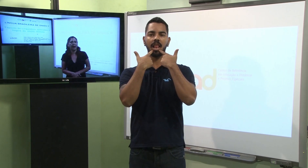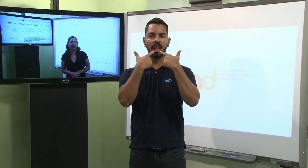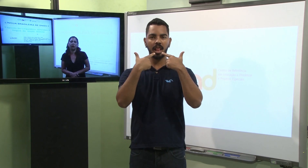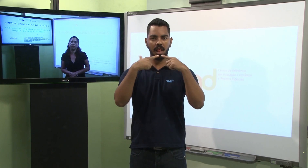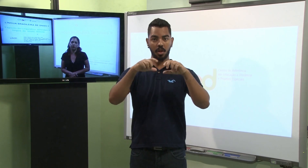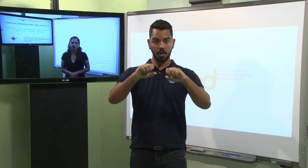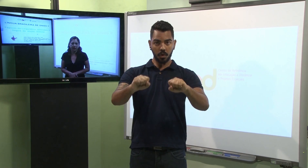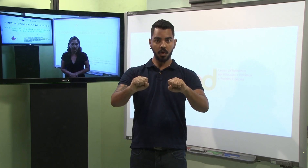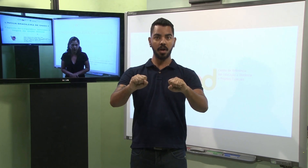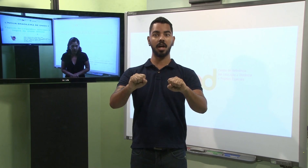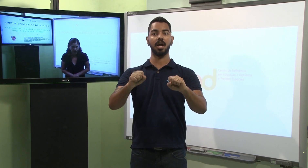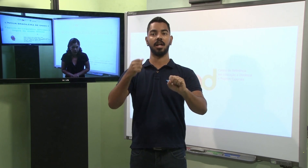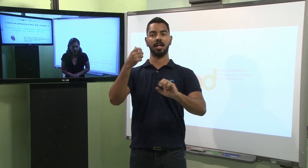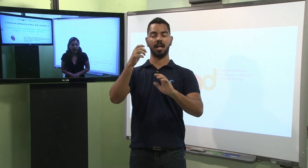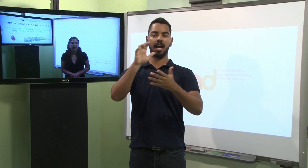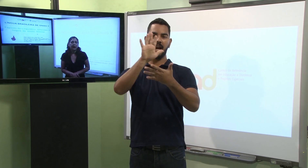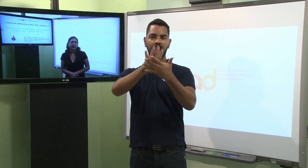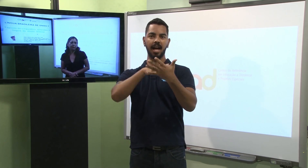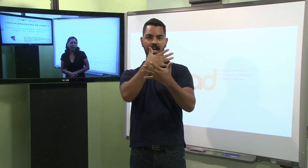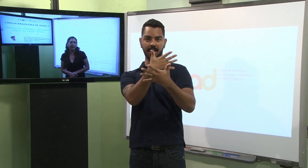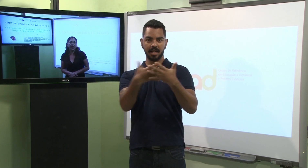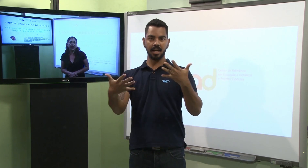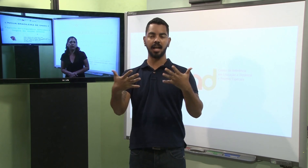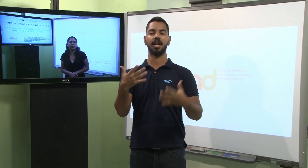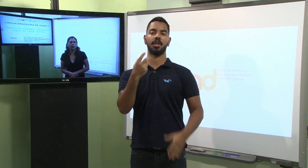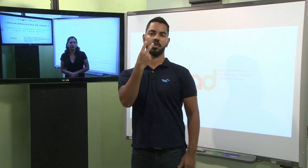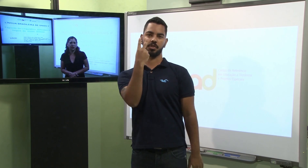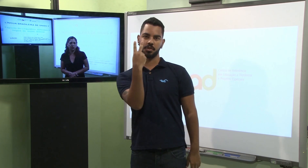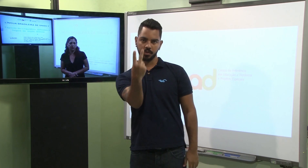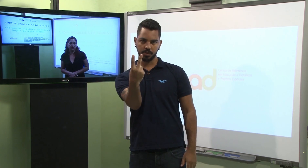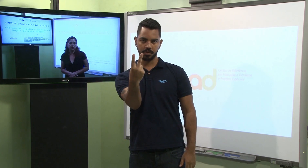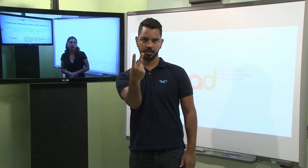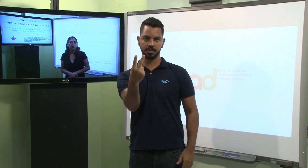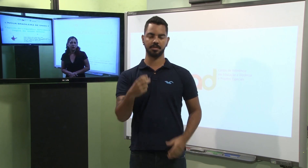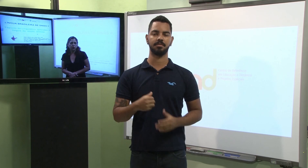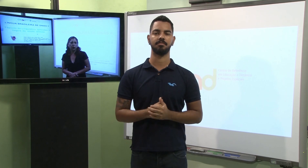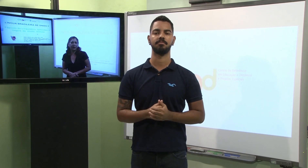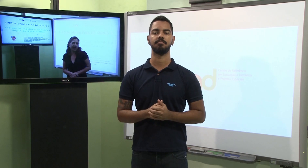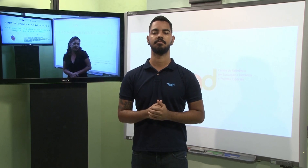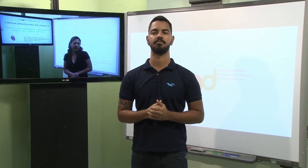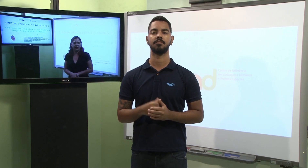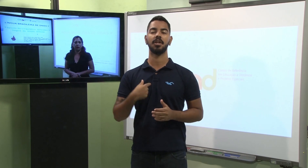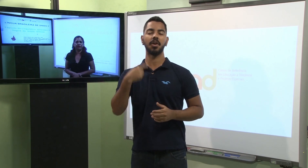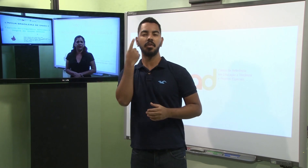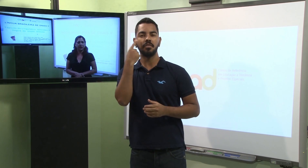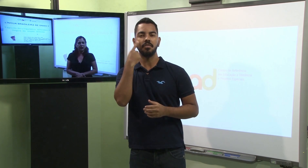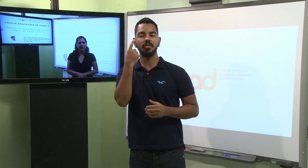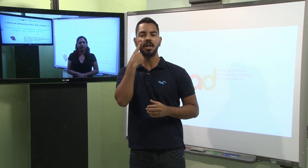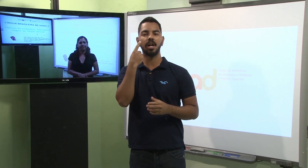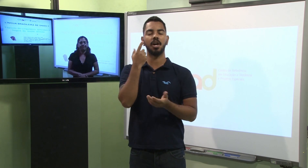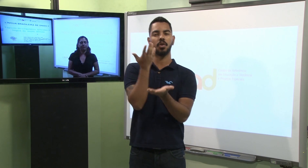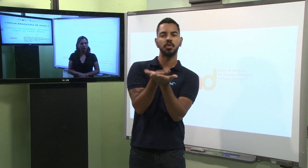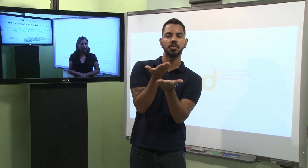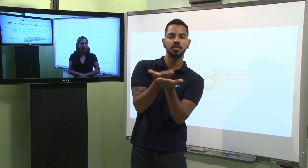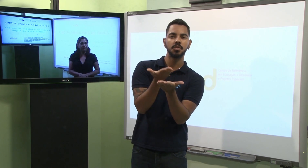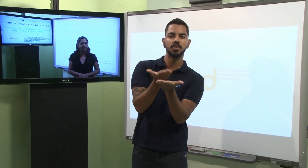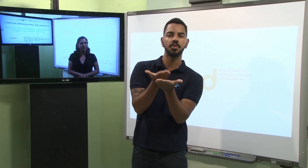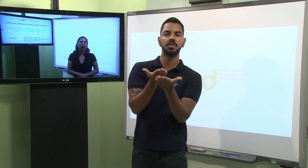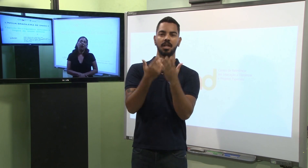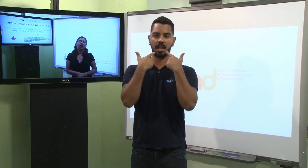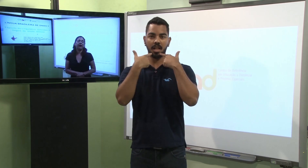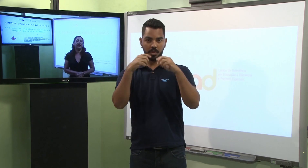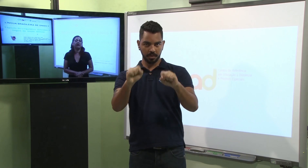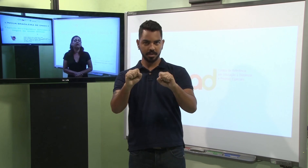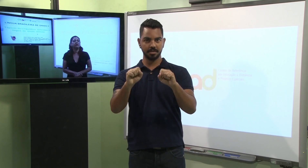juntos relembrar alguns conceitos linguísticos que permearam o nosso entendimento sobre esta língua fascinante, não é